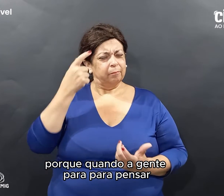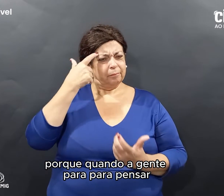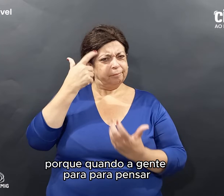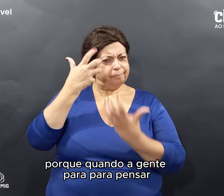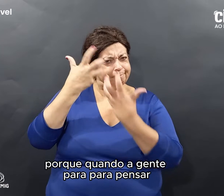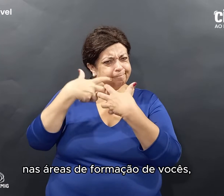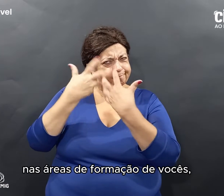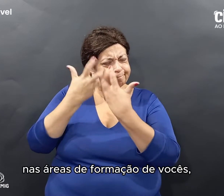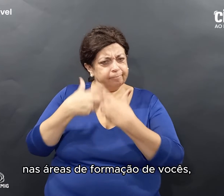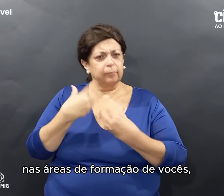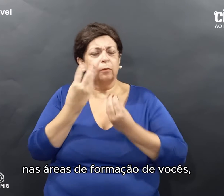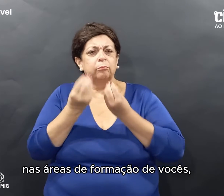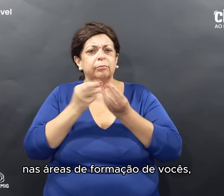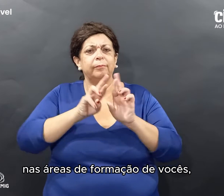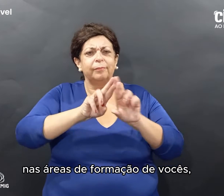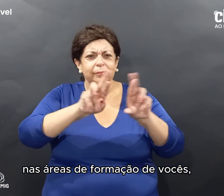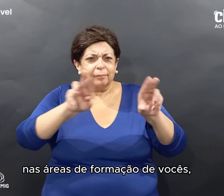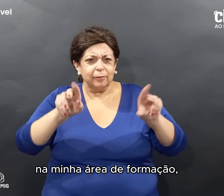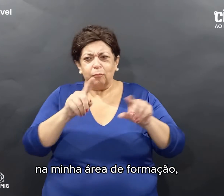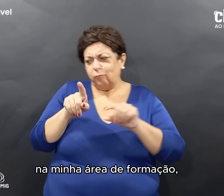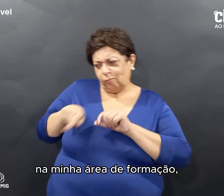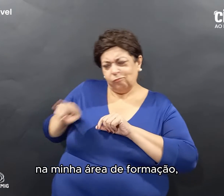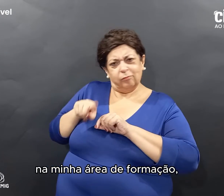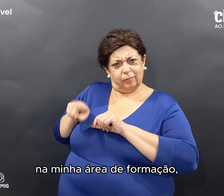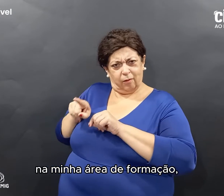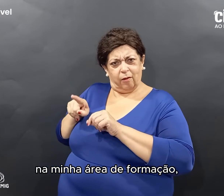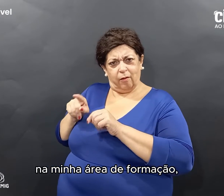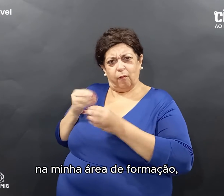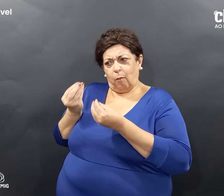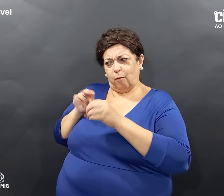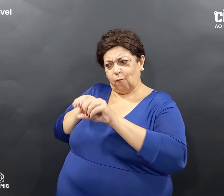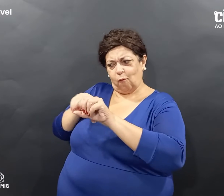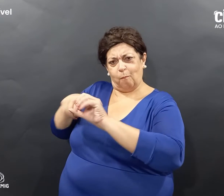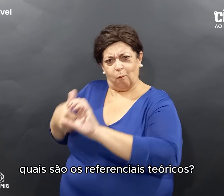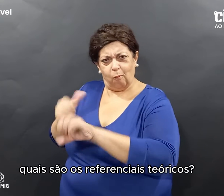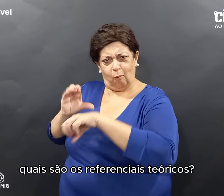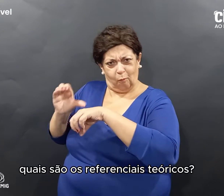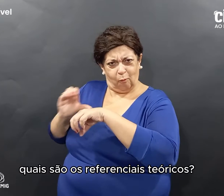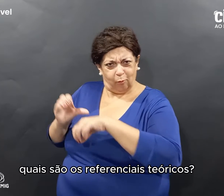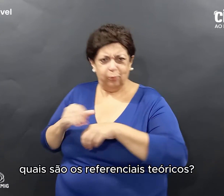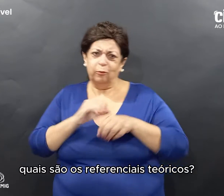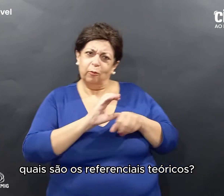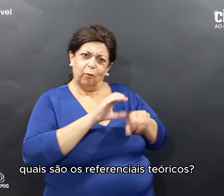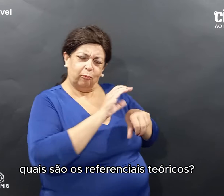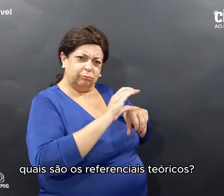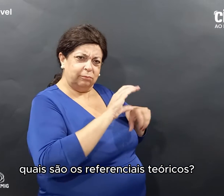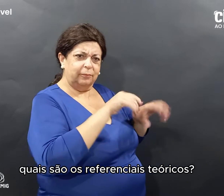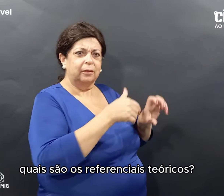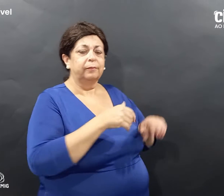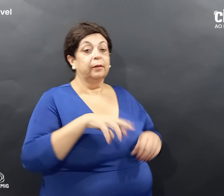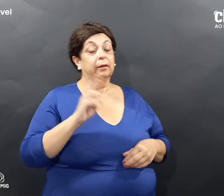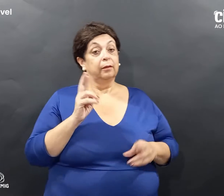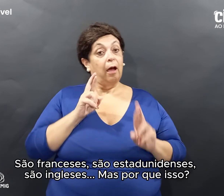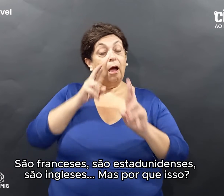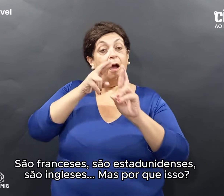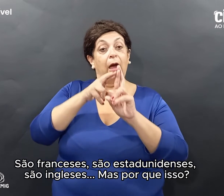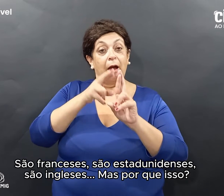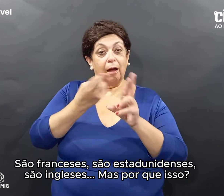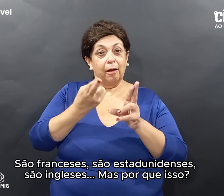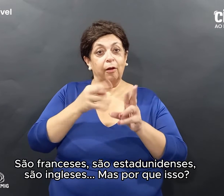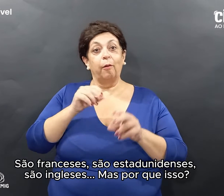pensar, né, nas áreas de formação de vocês, na minha área de formação, quais são os referenciais teóricos?